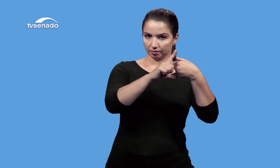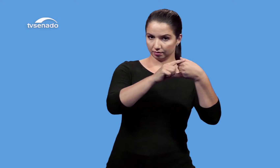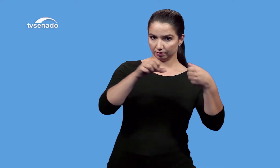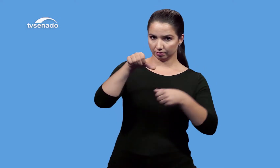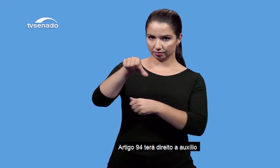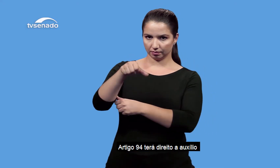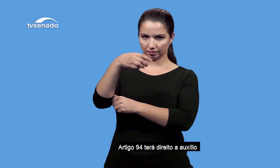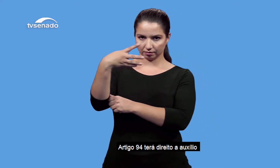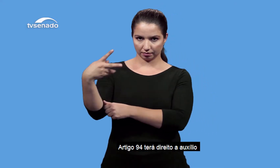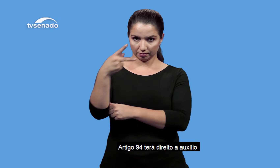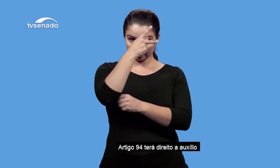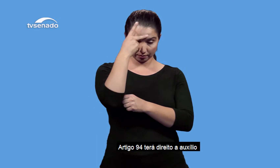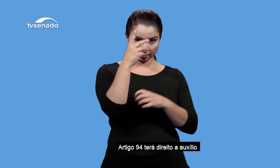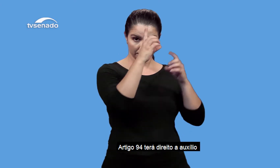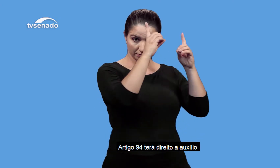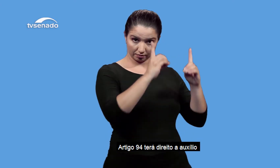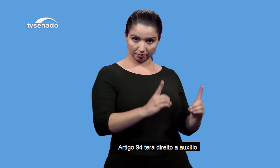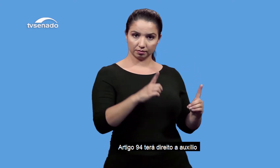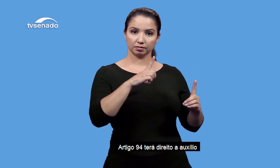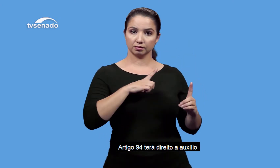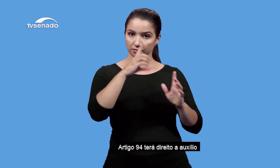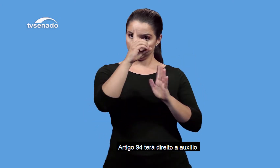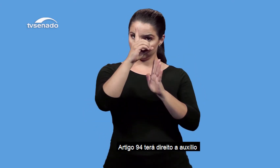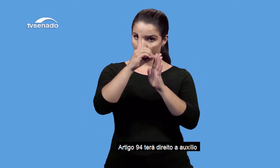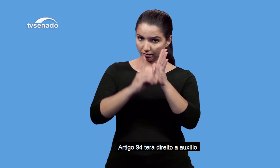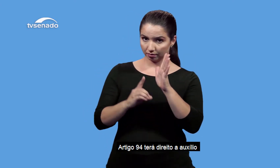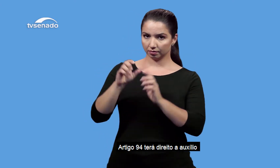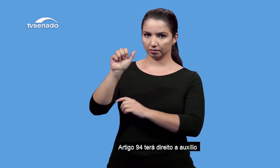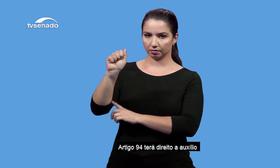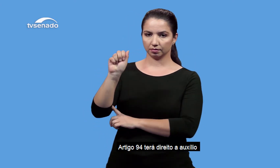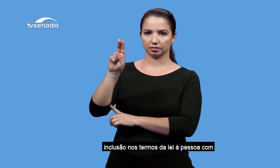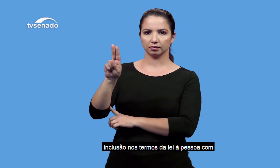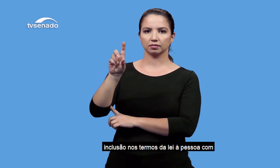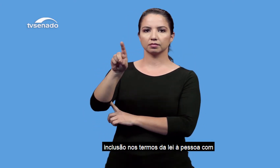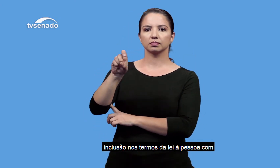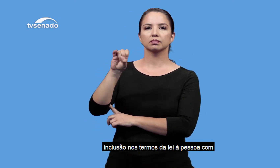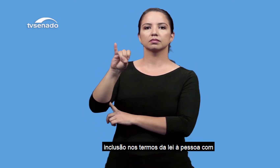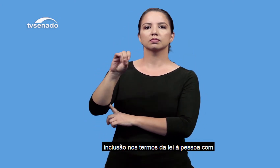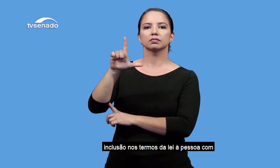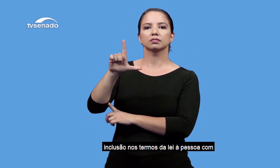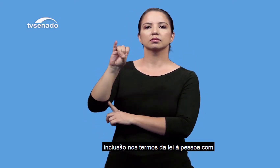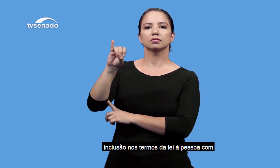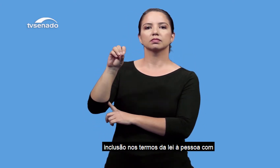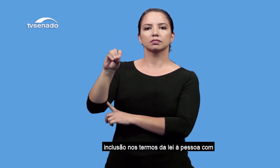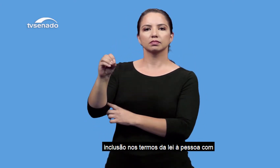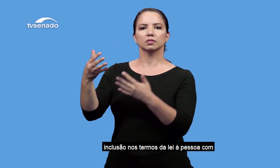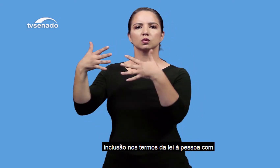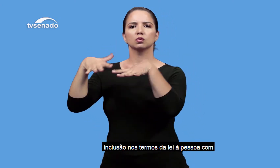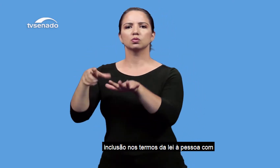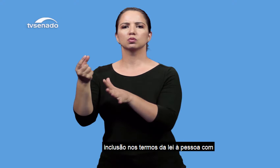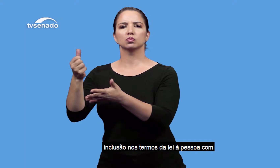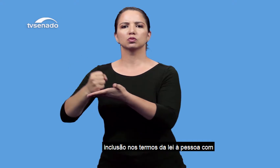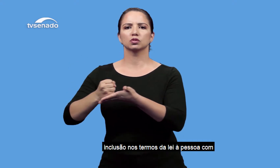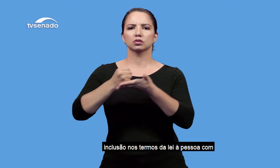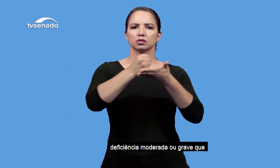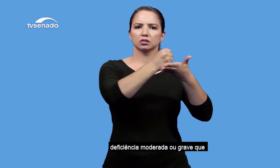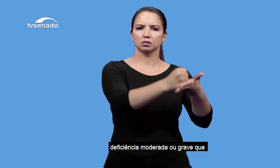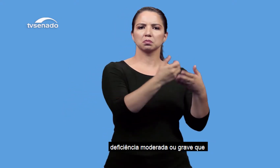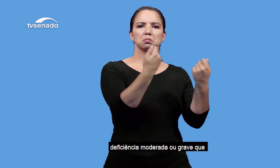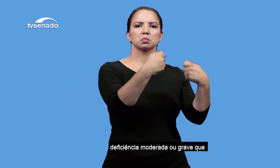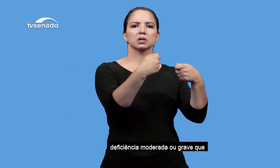o artigo 94 ii terá direito a auxílio inclusão nos termos da lei à pessoa com deficiência